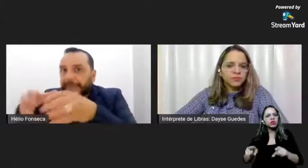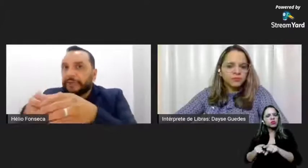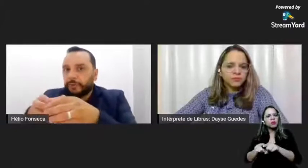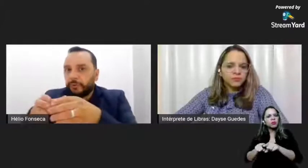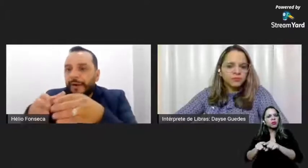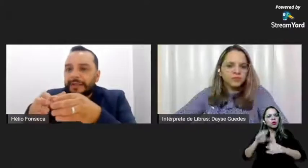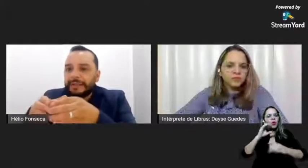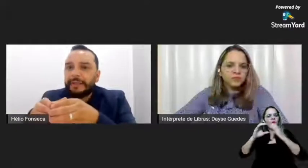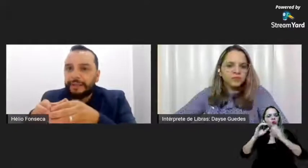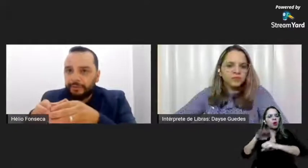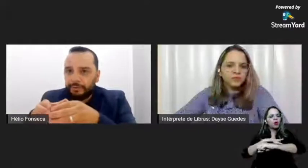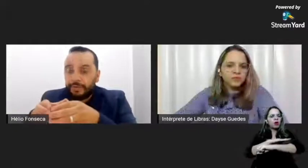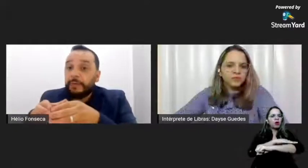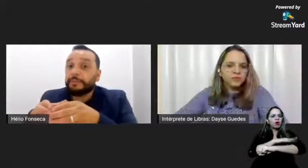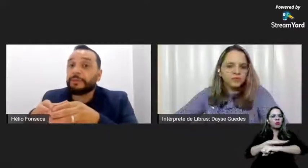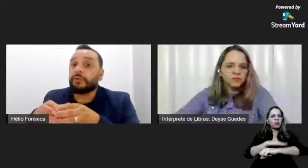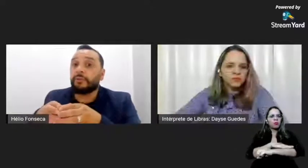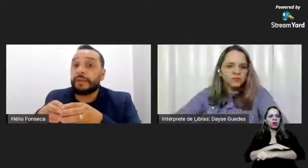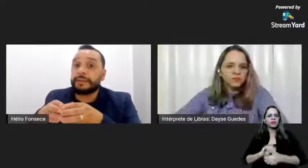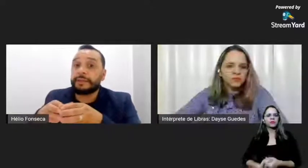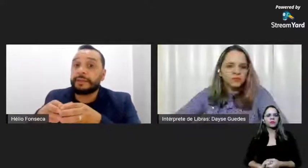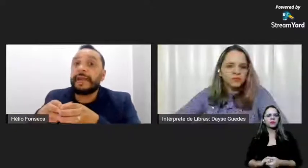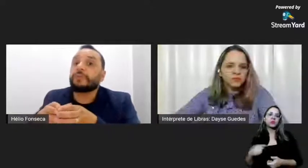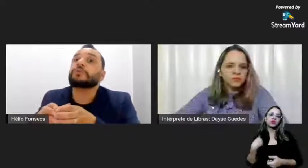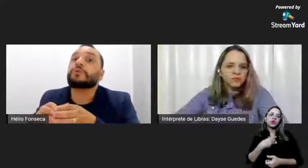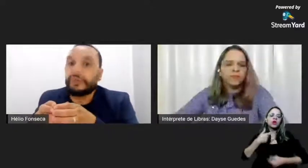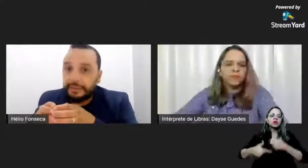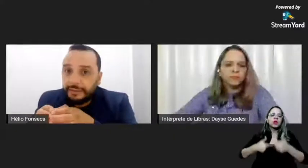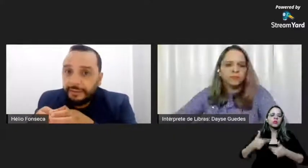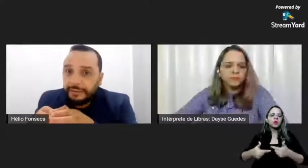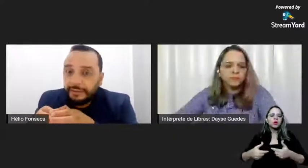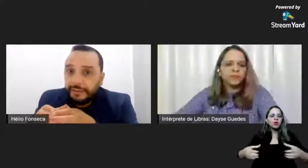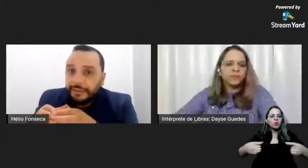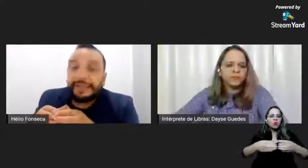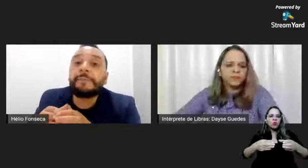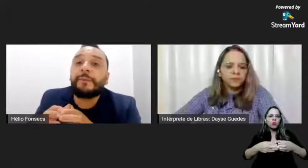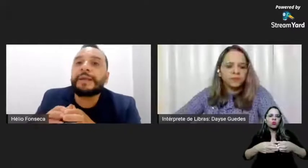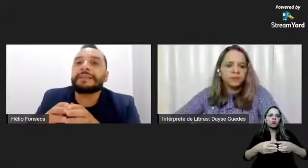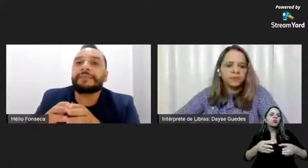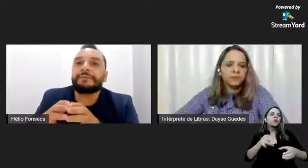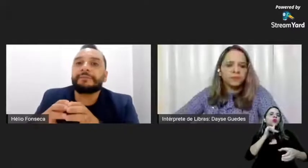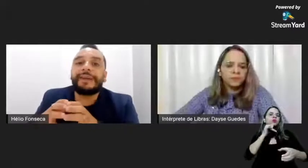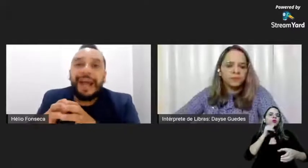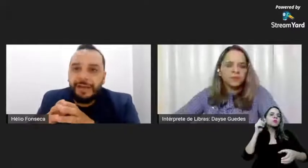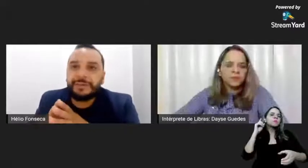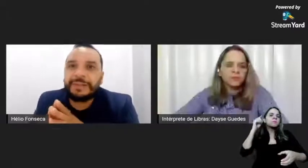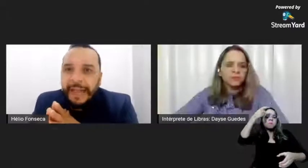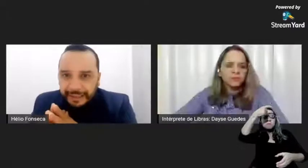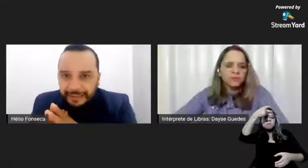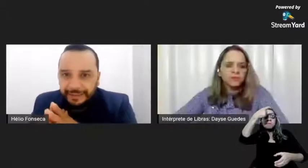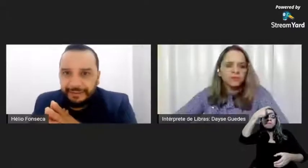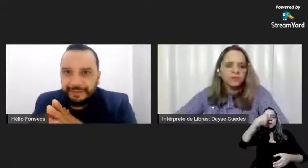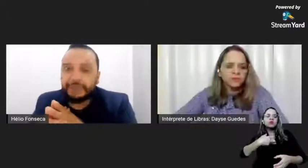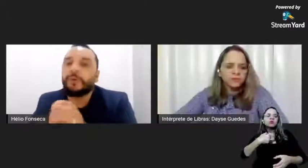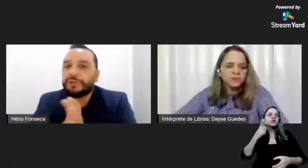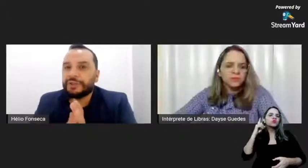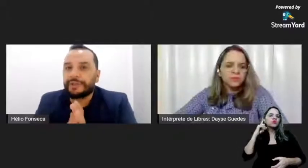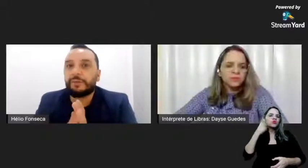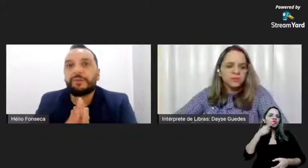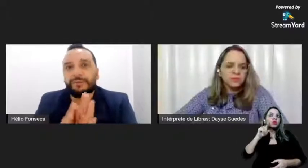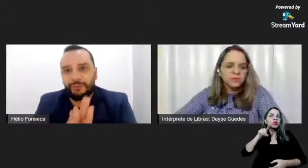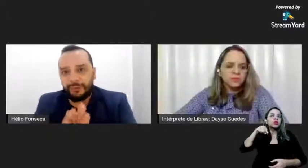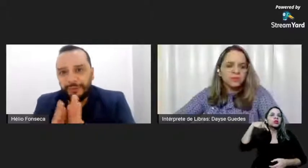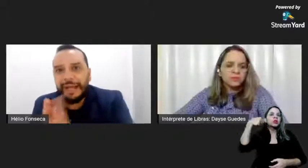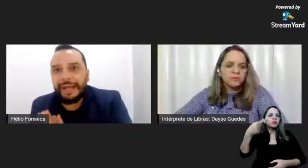trabalhar com um nicho. Qual é esse nicho? Pessoas que eram surdas e depois ficaram cegas. E